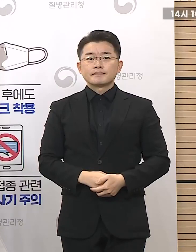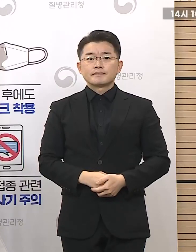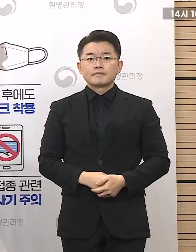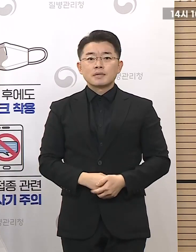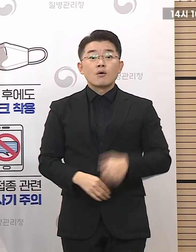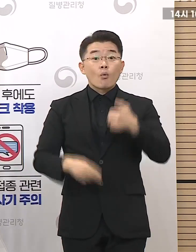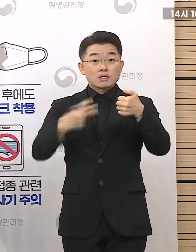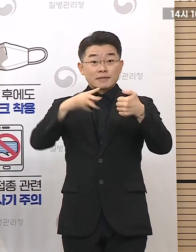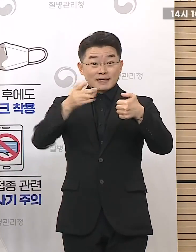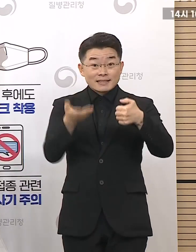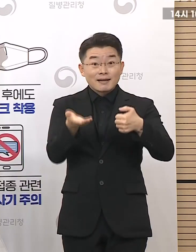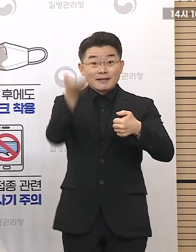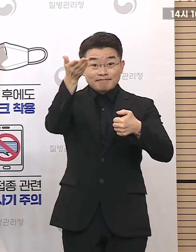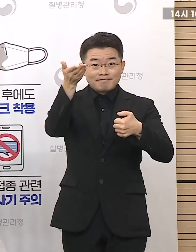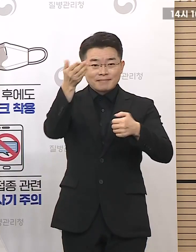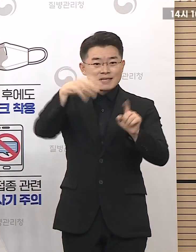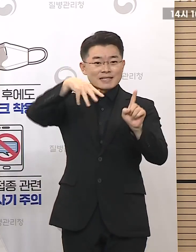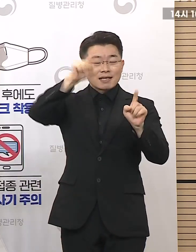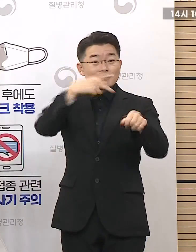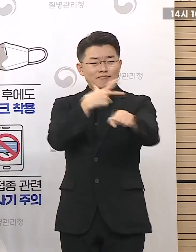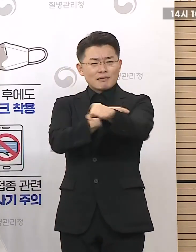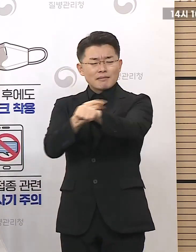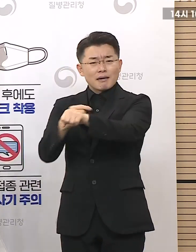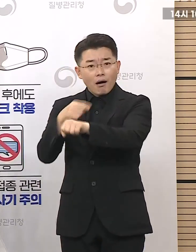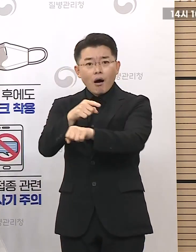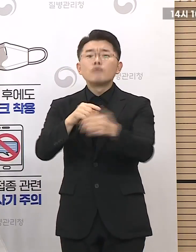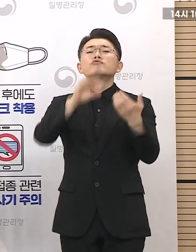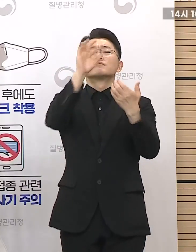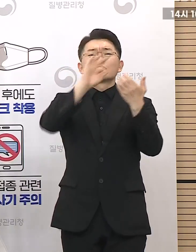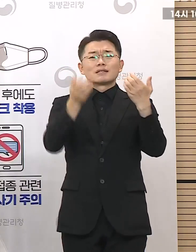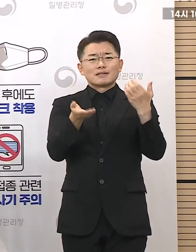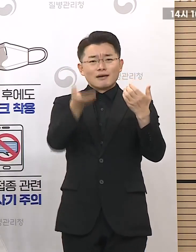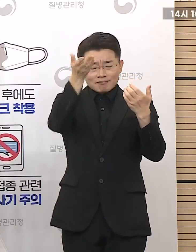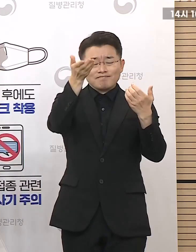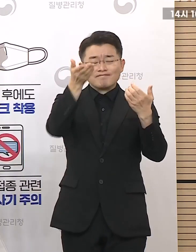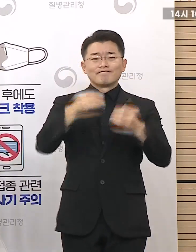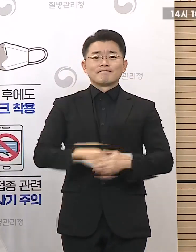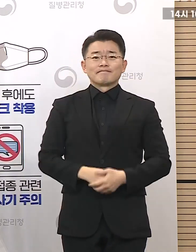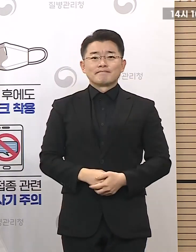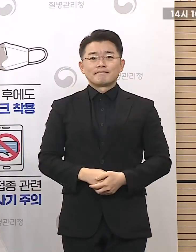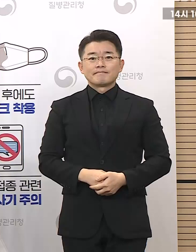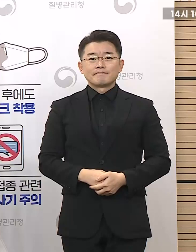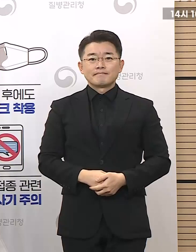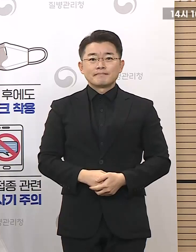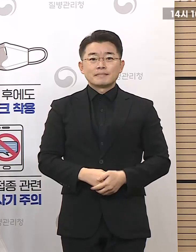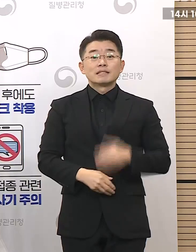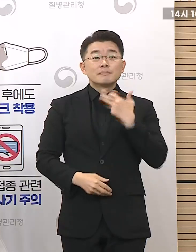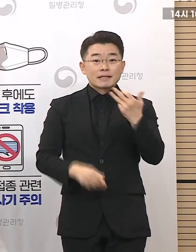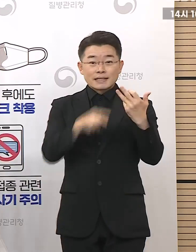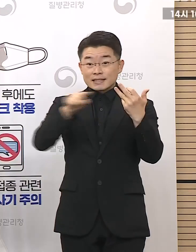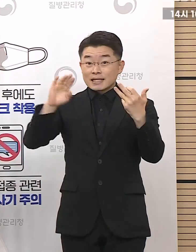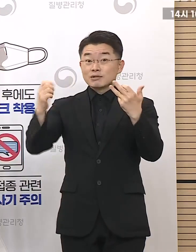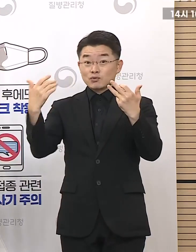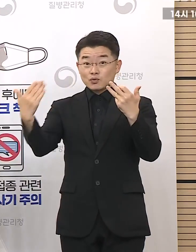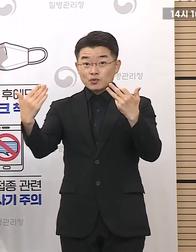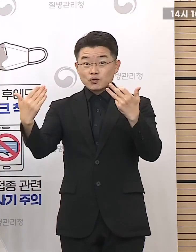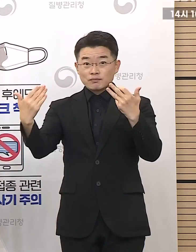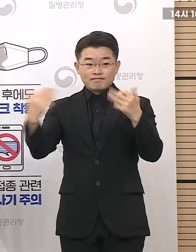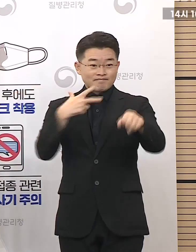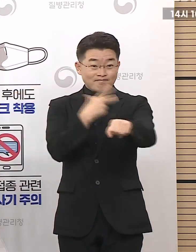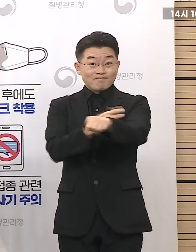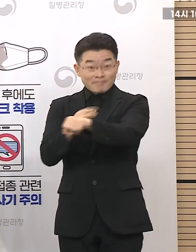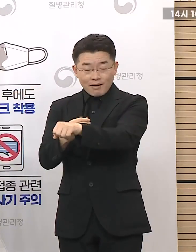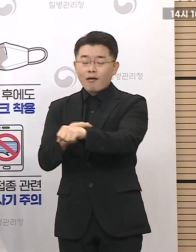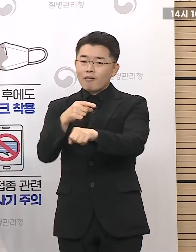특히 50대 이상에서 1차 접종률이 90% 이상이고 18세에서 49세 연령의